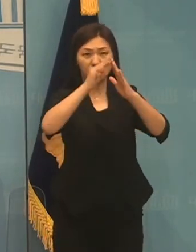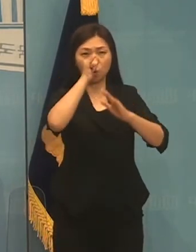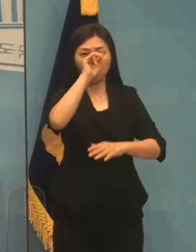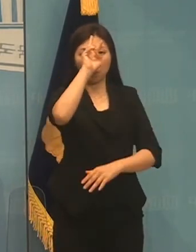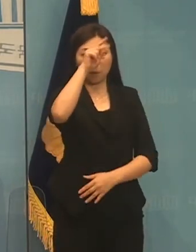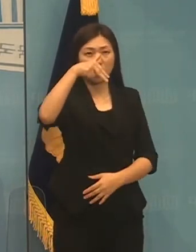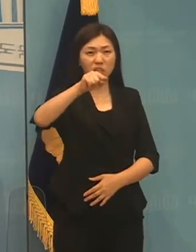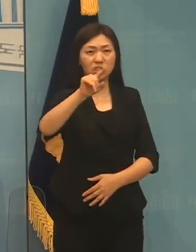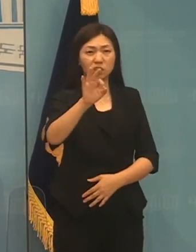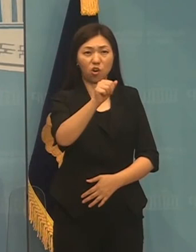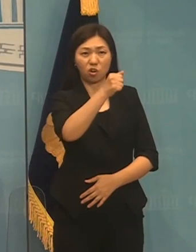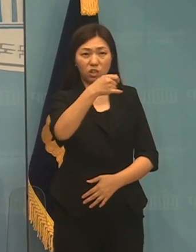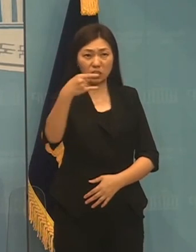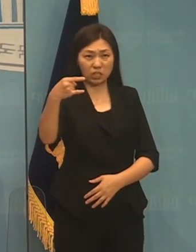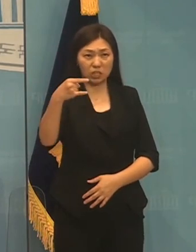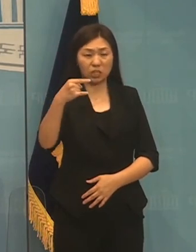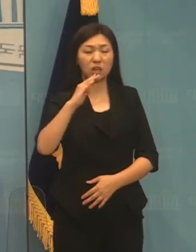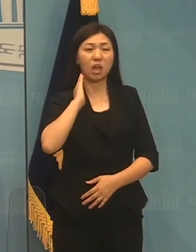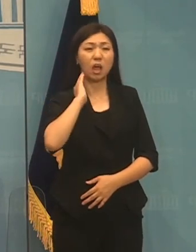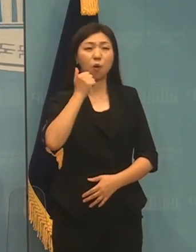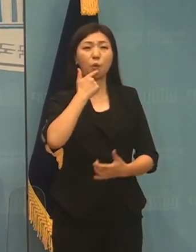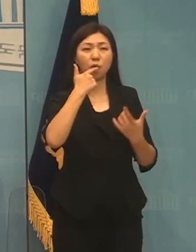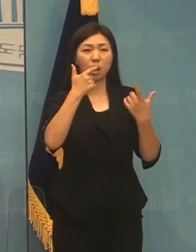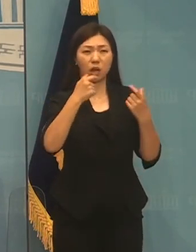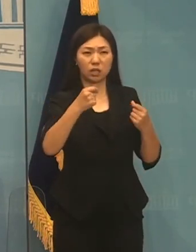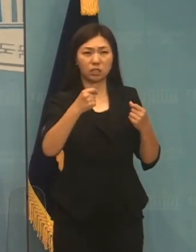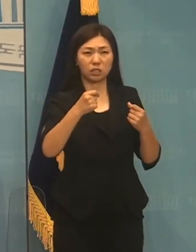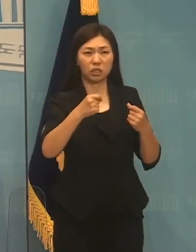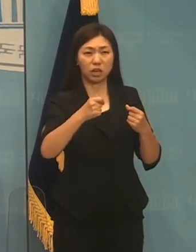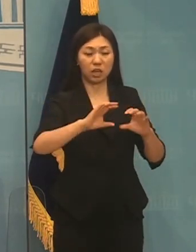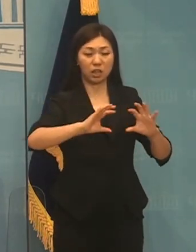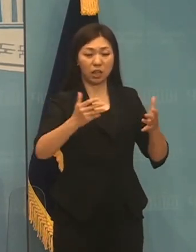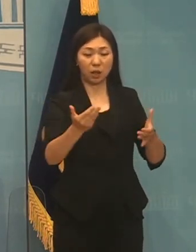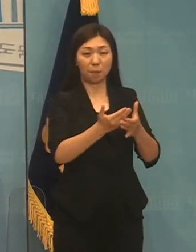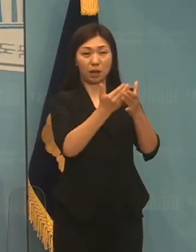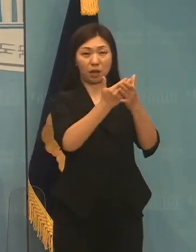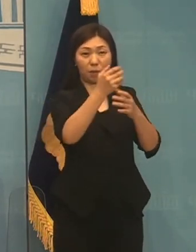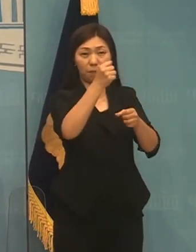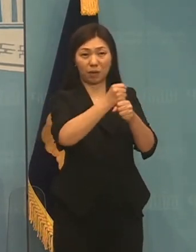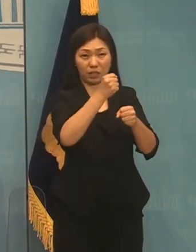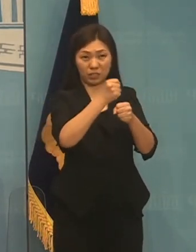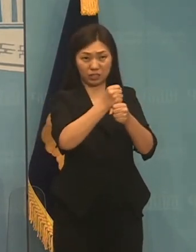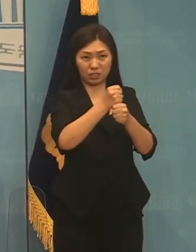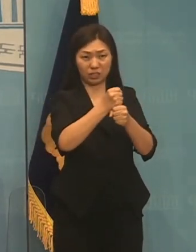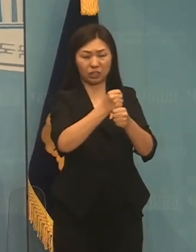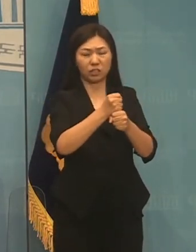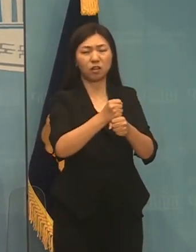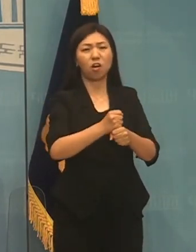위시한 승부자들이 근대화시켜 세계